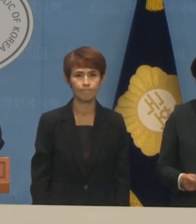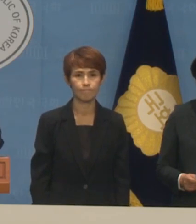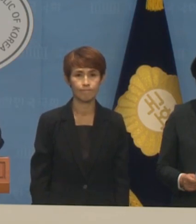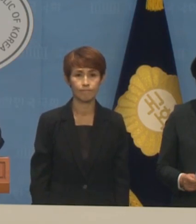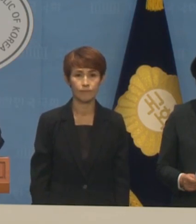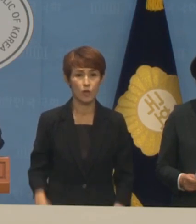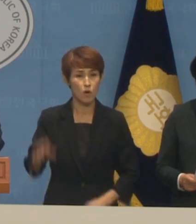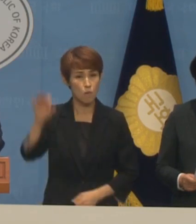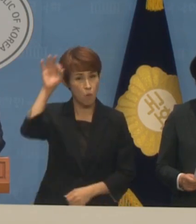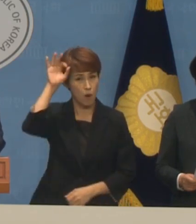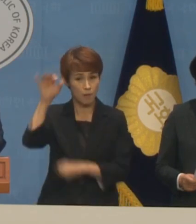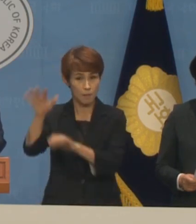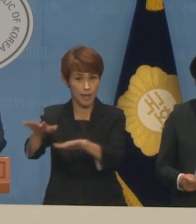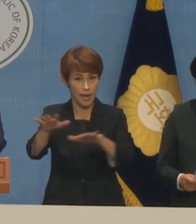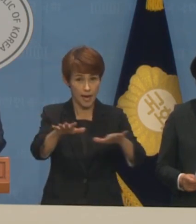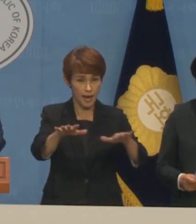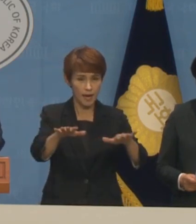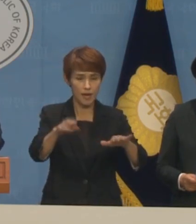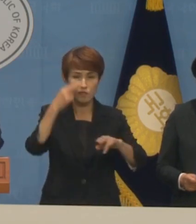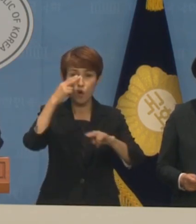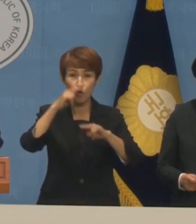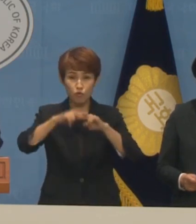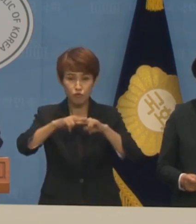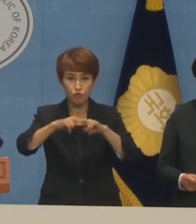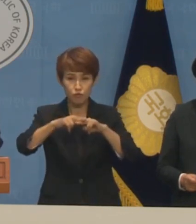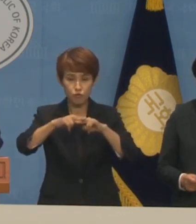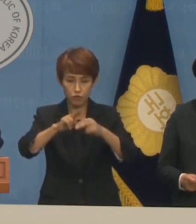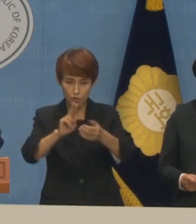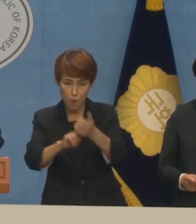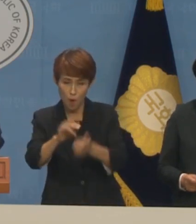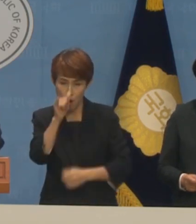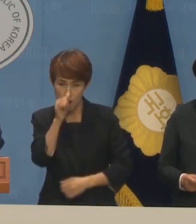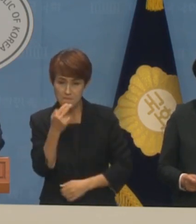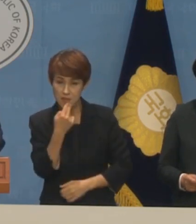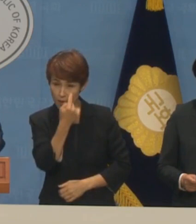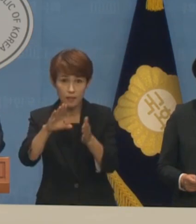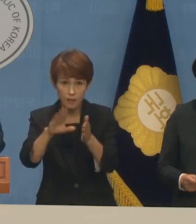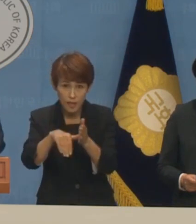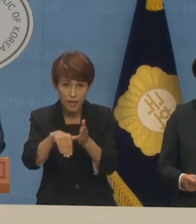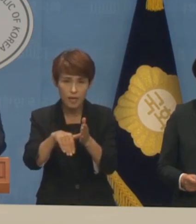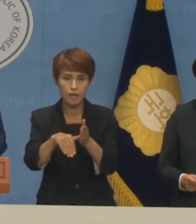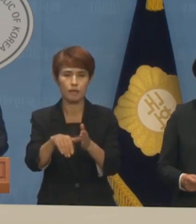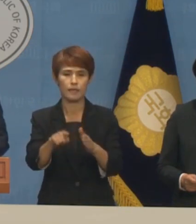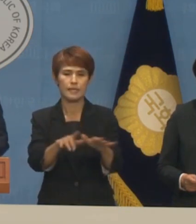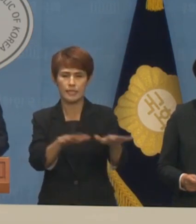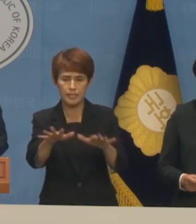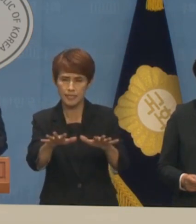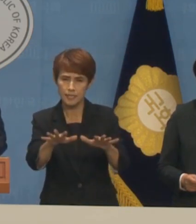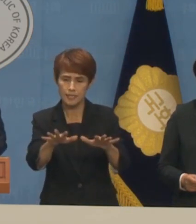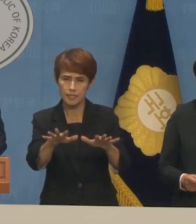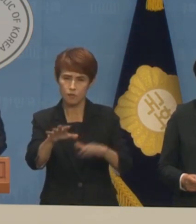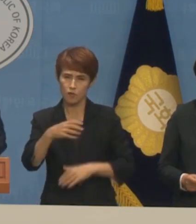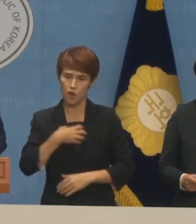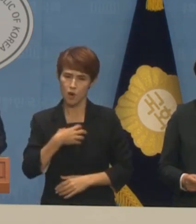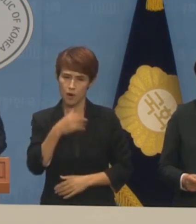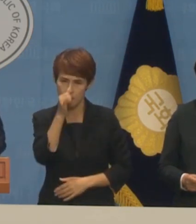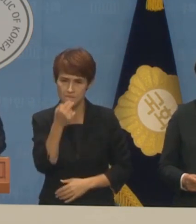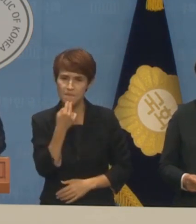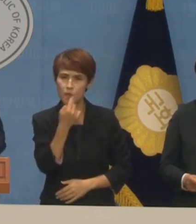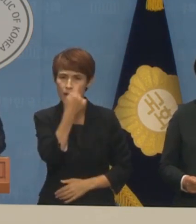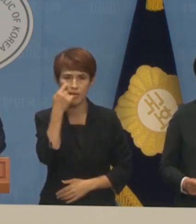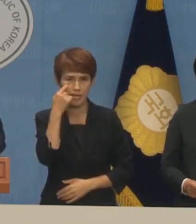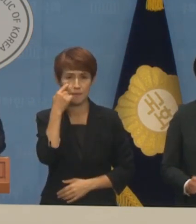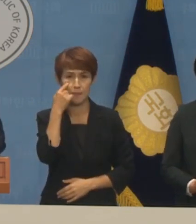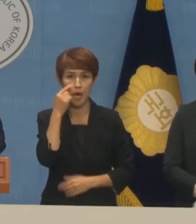우리는 포항 앞바다에 석유 매장을 확인하는 과정에서 최소한의 안전성을 확보한 후